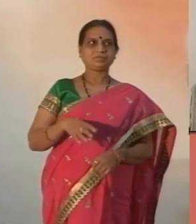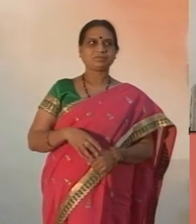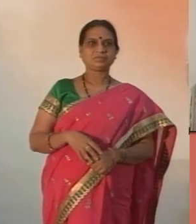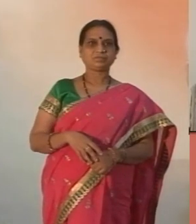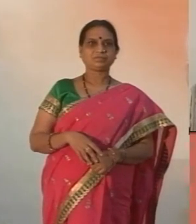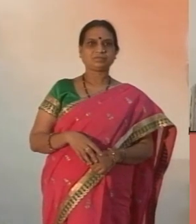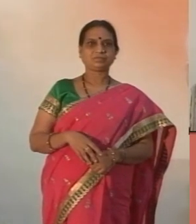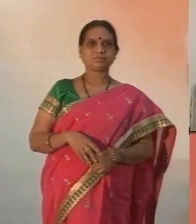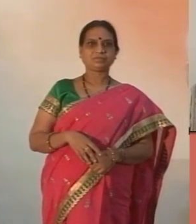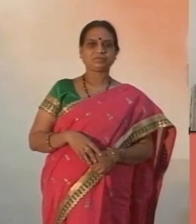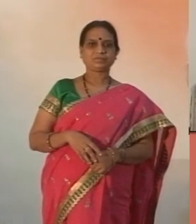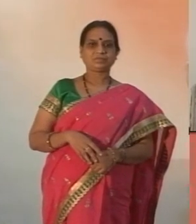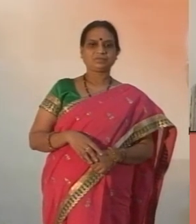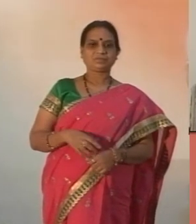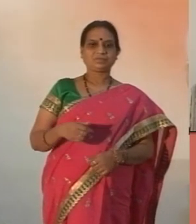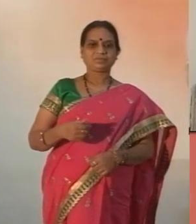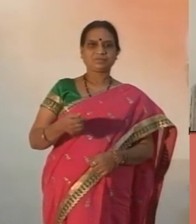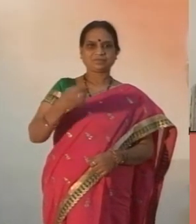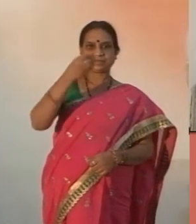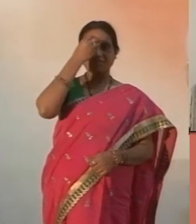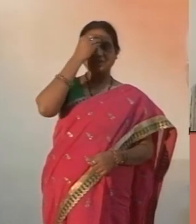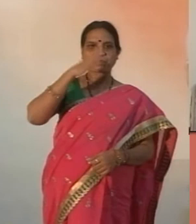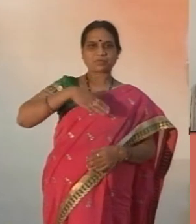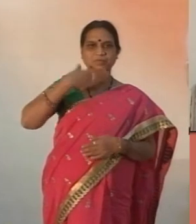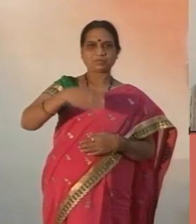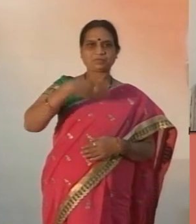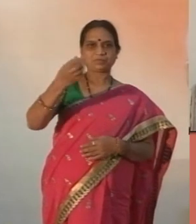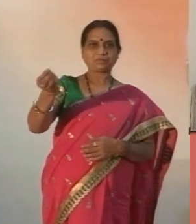इसे भी रोज ज्ञान का भोजन देना